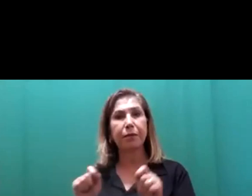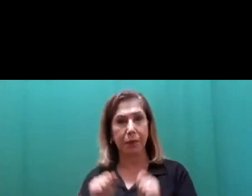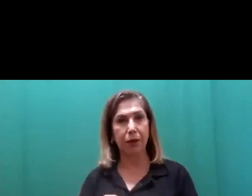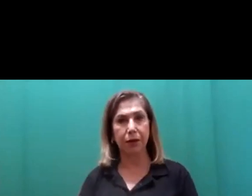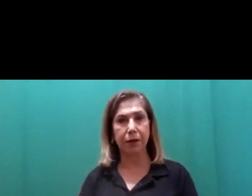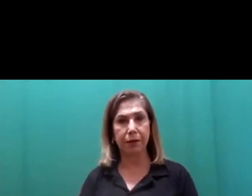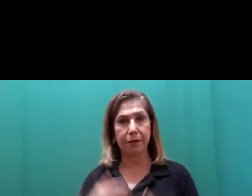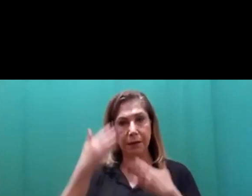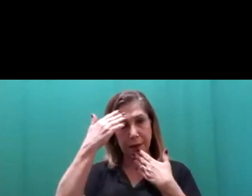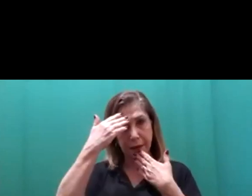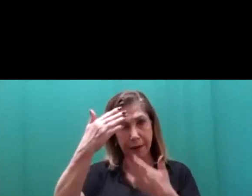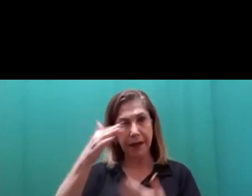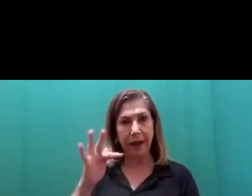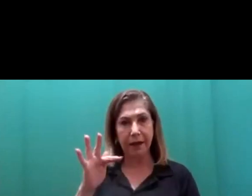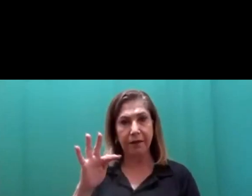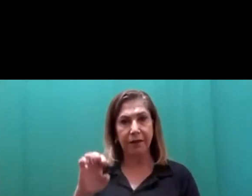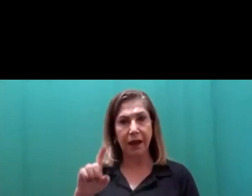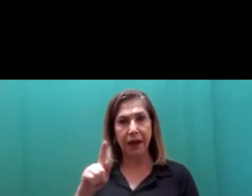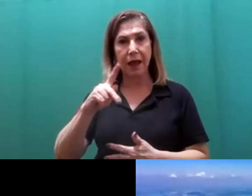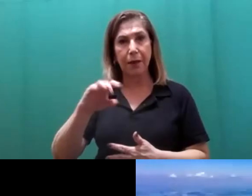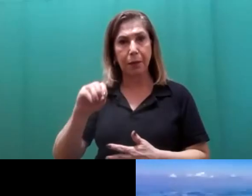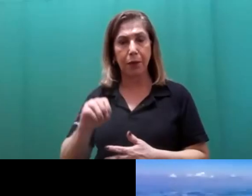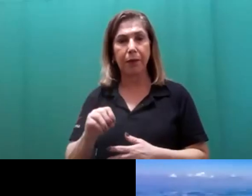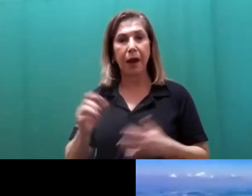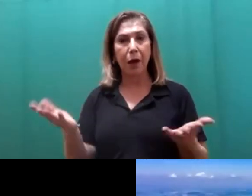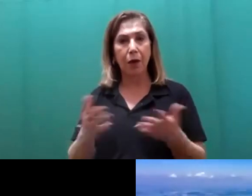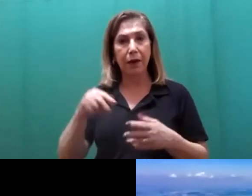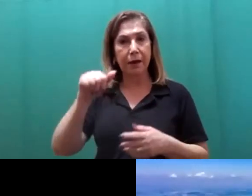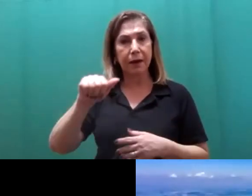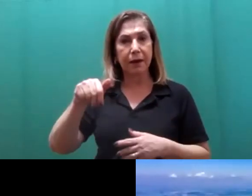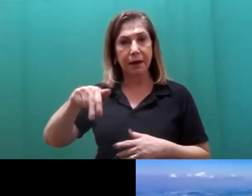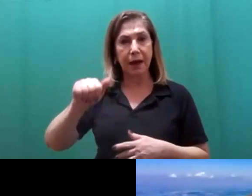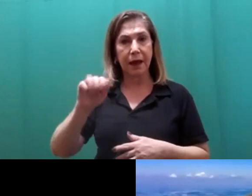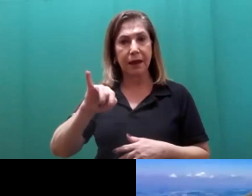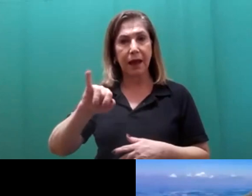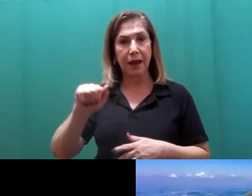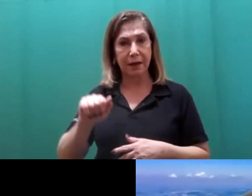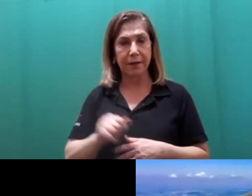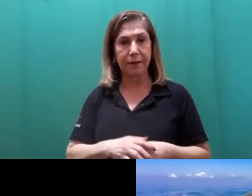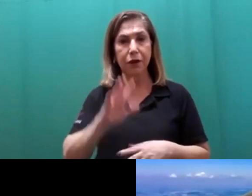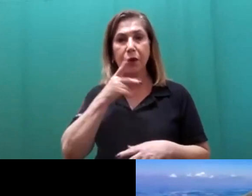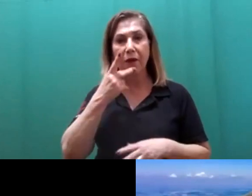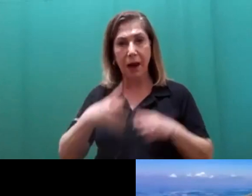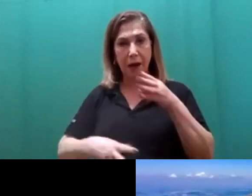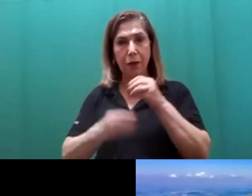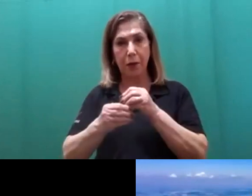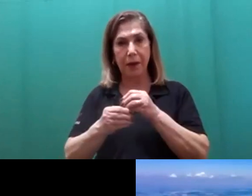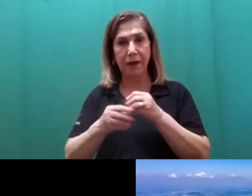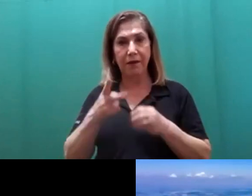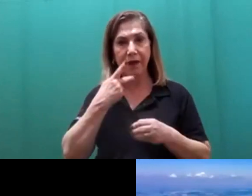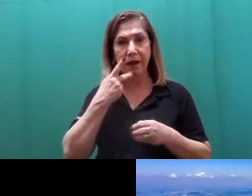Obrigada, Felipe. Passamos para a Natália. Bom, só para complementar algumas